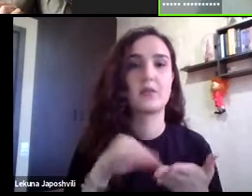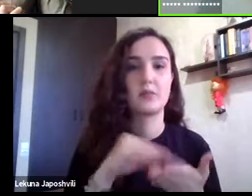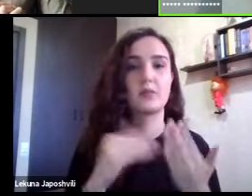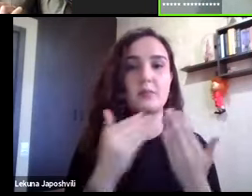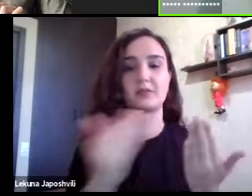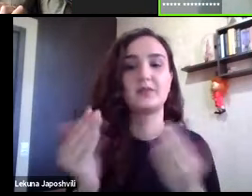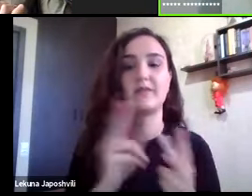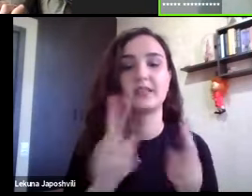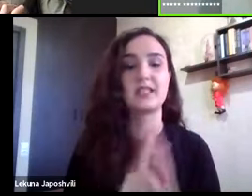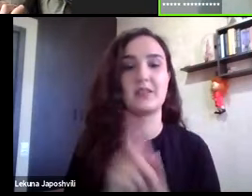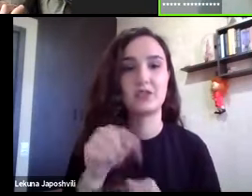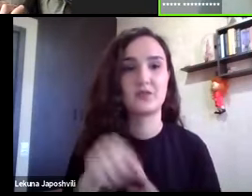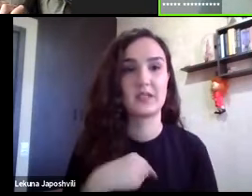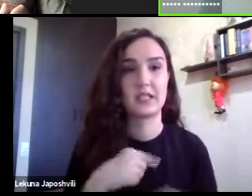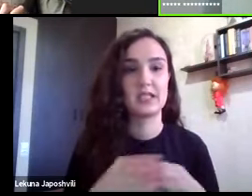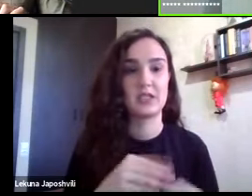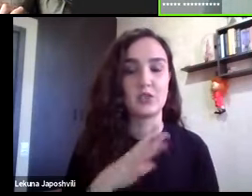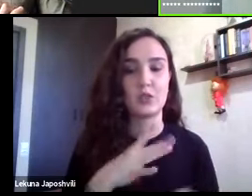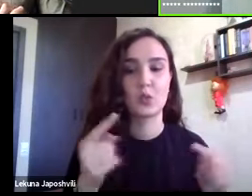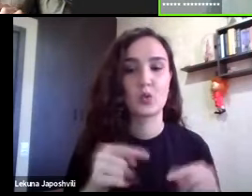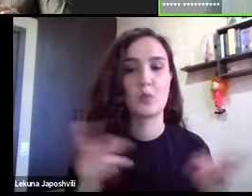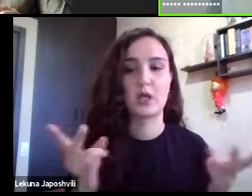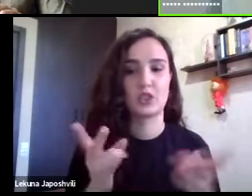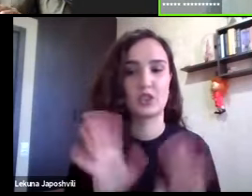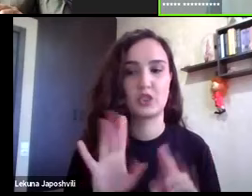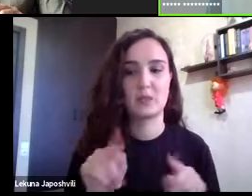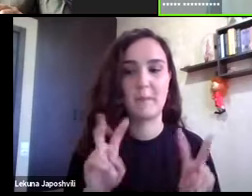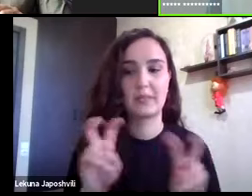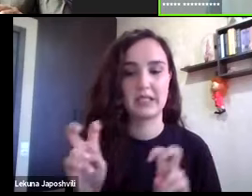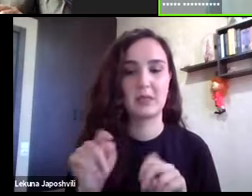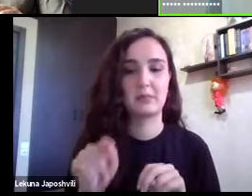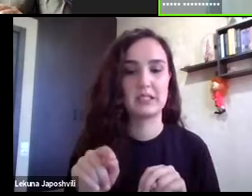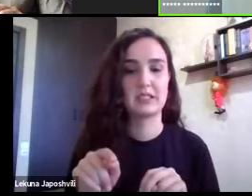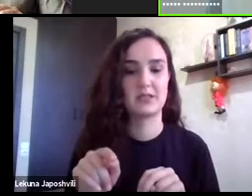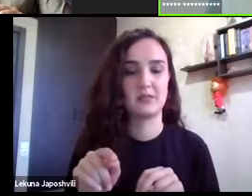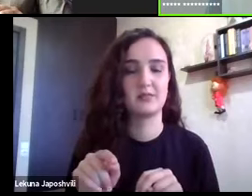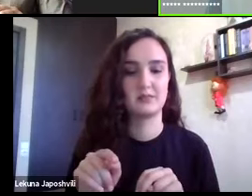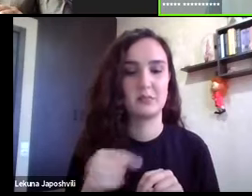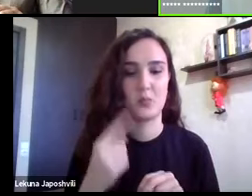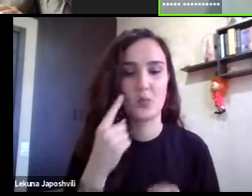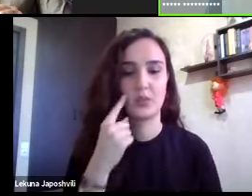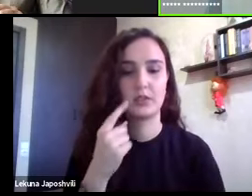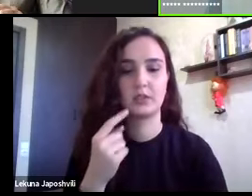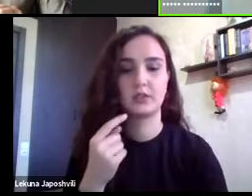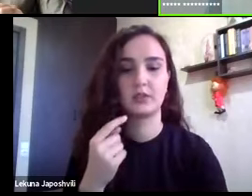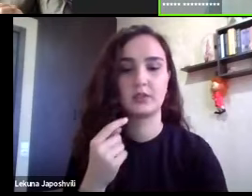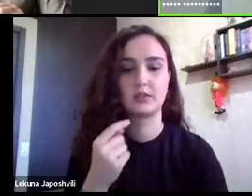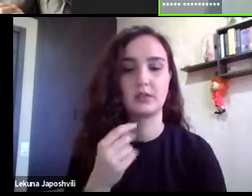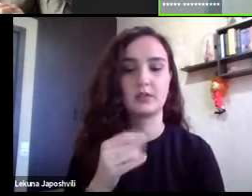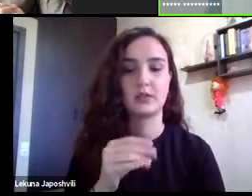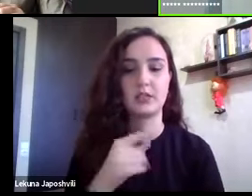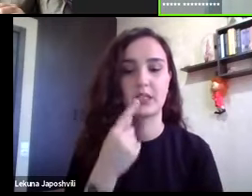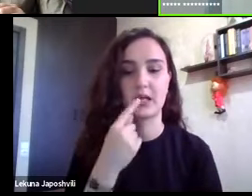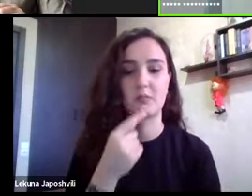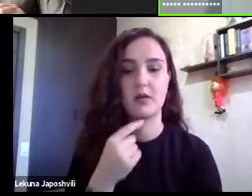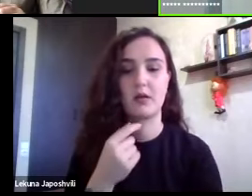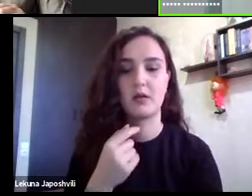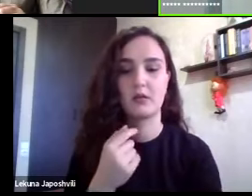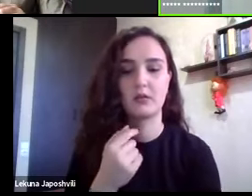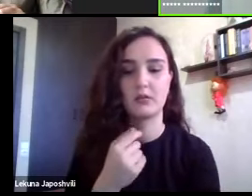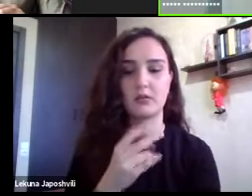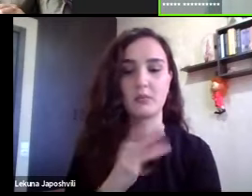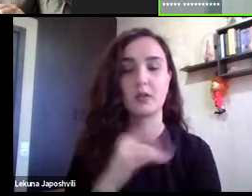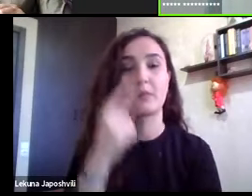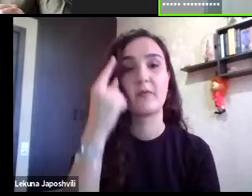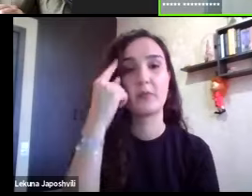ვინც თავიდანვე ჩვენთან იყო, რომ არ ჭირდება ამ თემის აქტუალურობას, მე მგონი დასაბუთება დიდი, მაგრამ